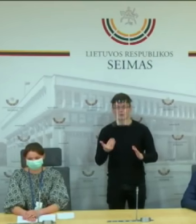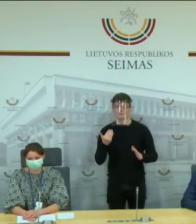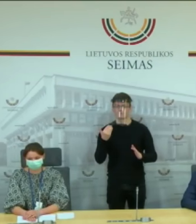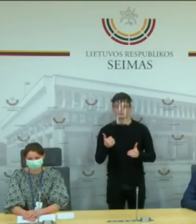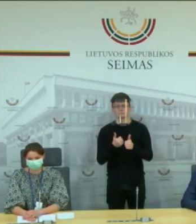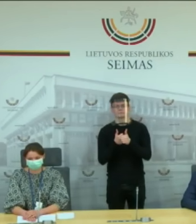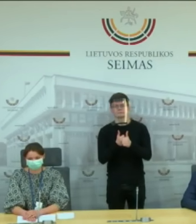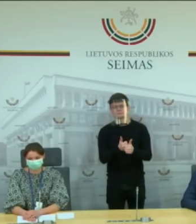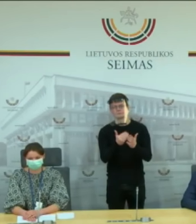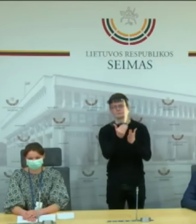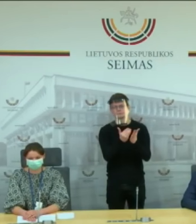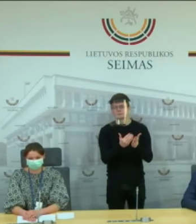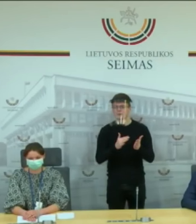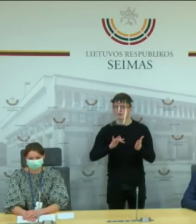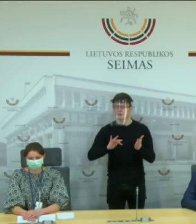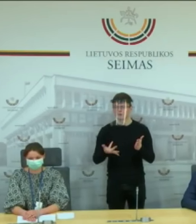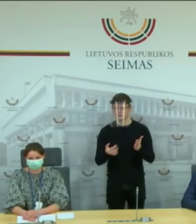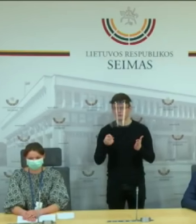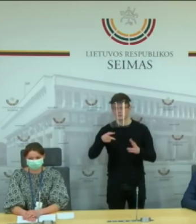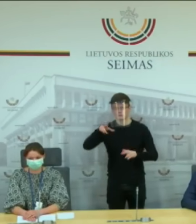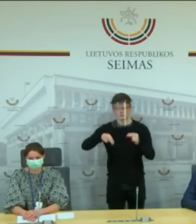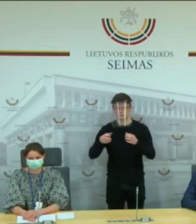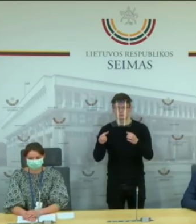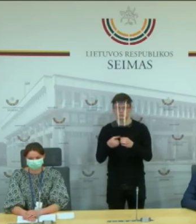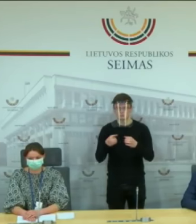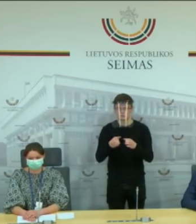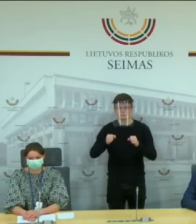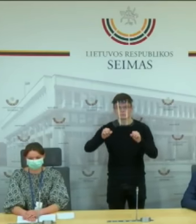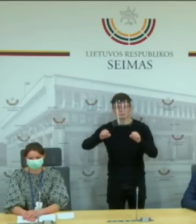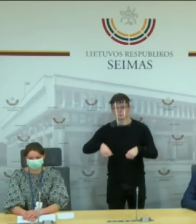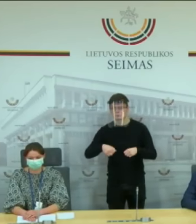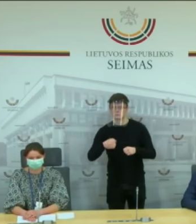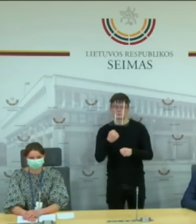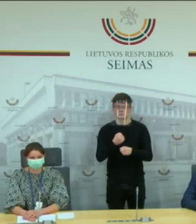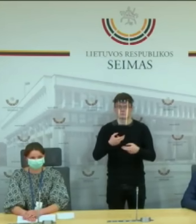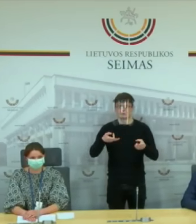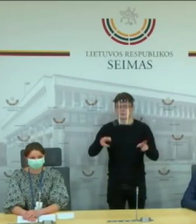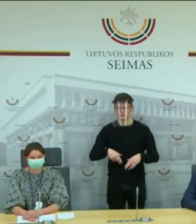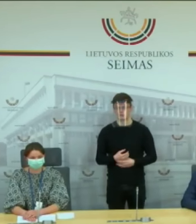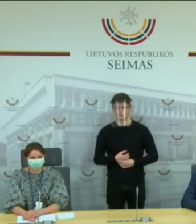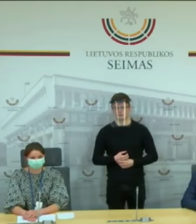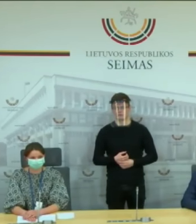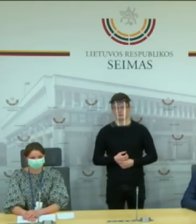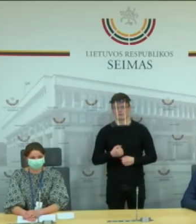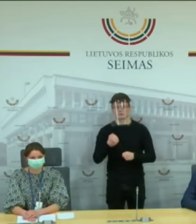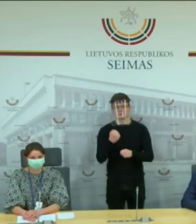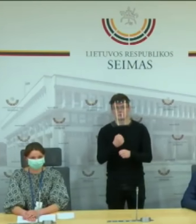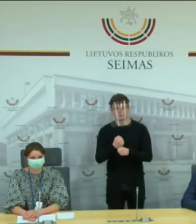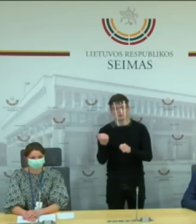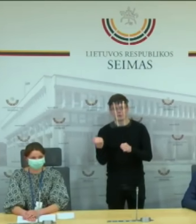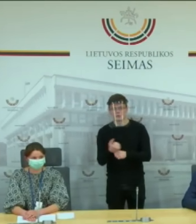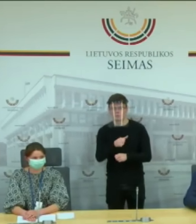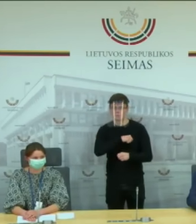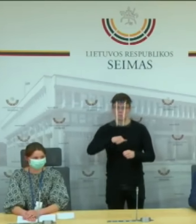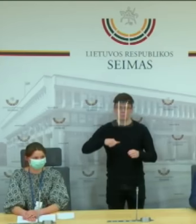remiantis rizikos grupė žmogus gali nedirbti. Ar darbuotojas turi eiti iš darbo savo noro ar imti nemokamų atostogų?